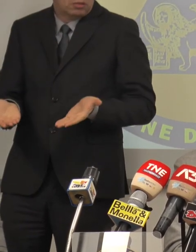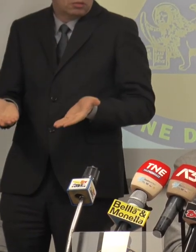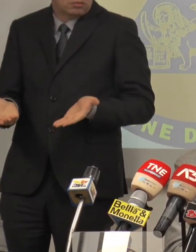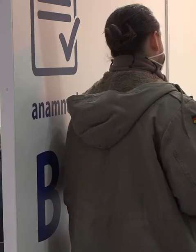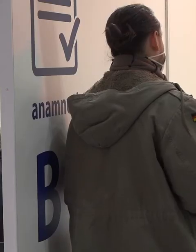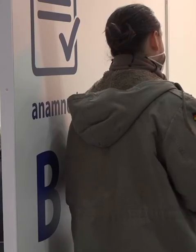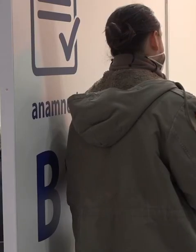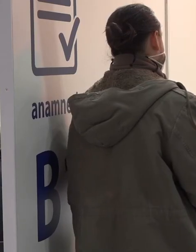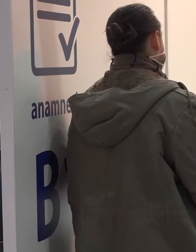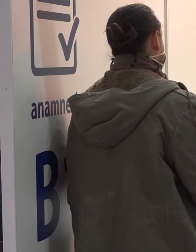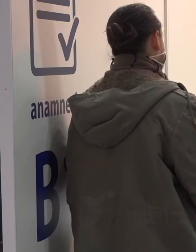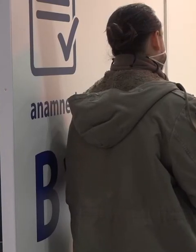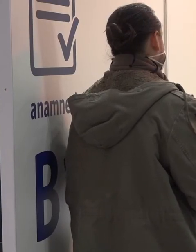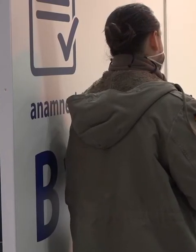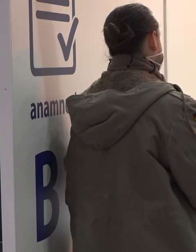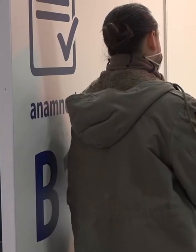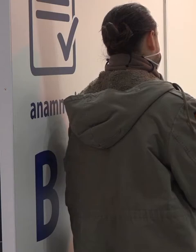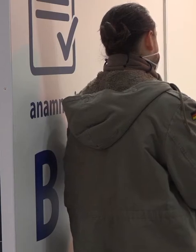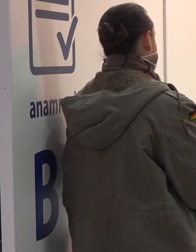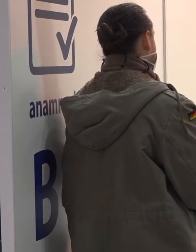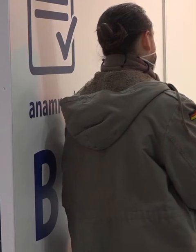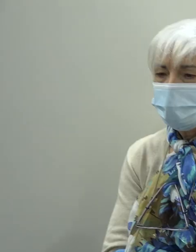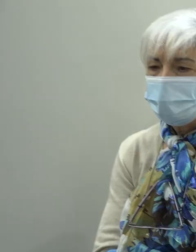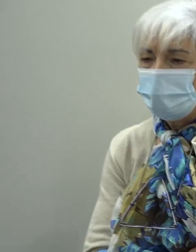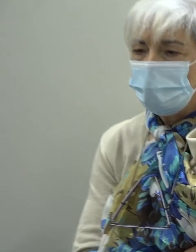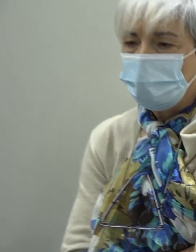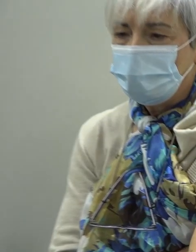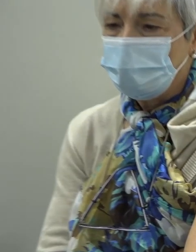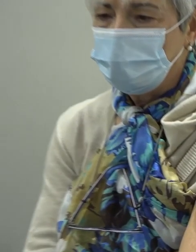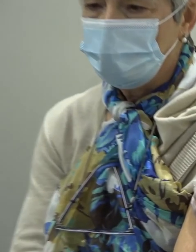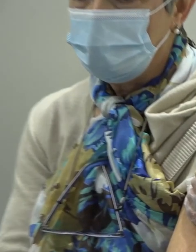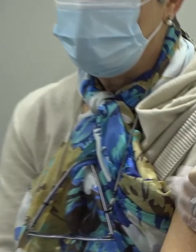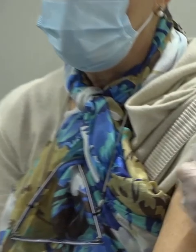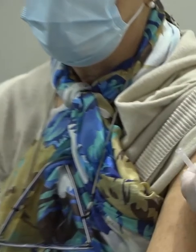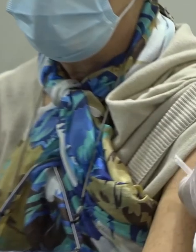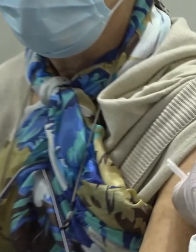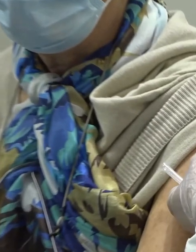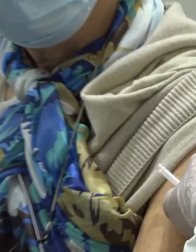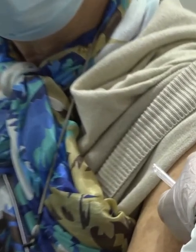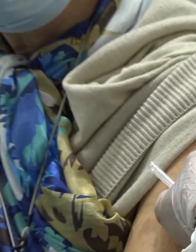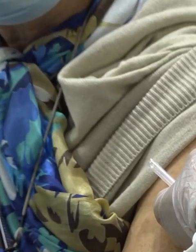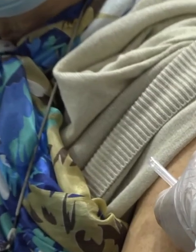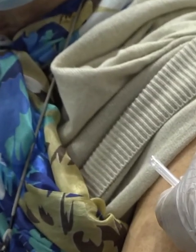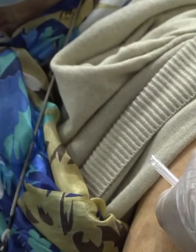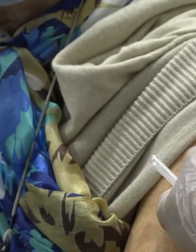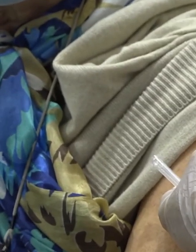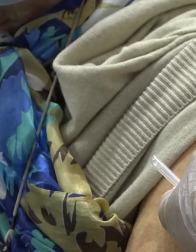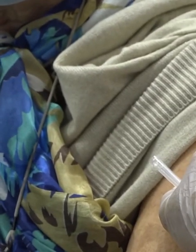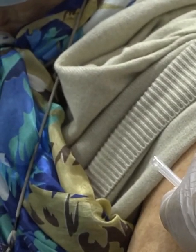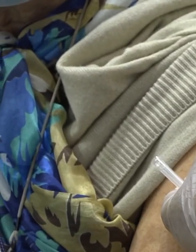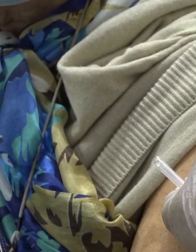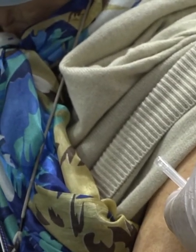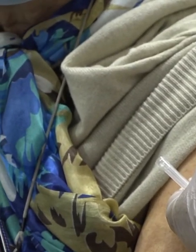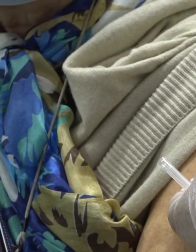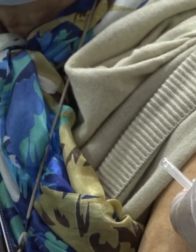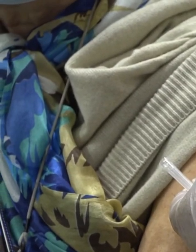significa ancora di più concentrarsi su queste fasce di età. La situazione epidemica resta difficile, con una crescita delle terapie intensive che stanno ormai raggiungendo